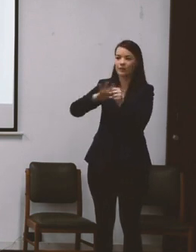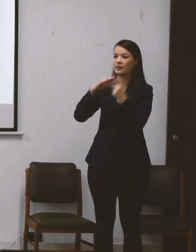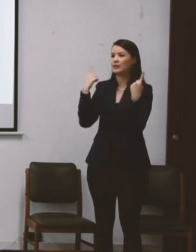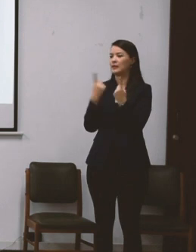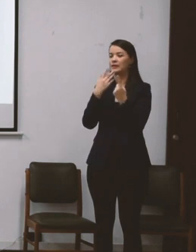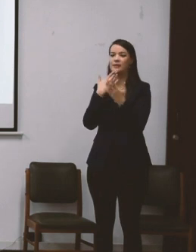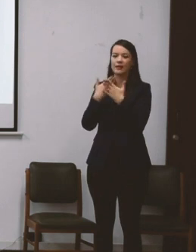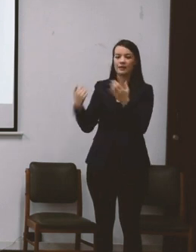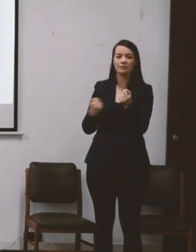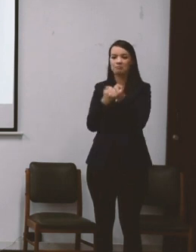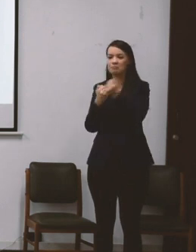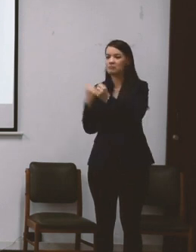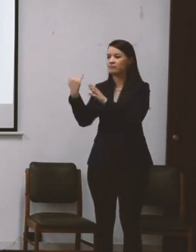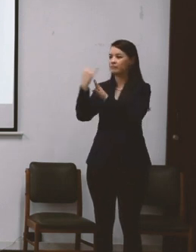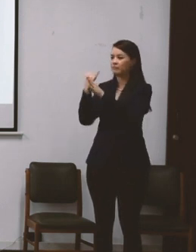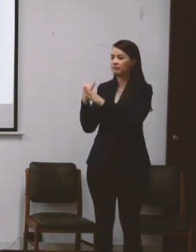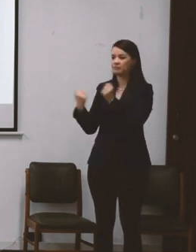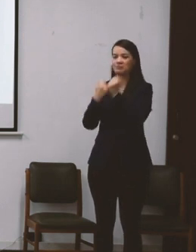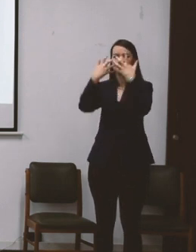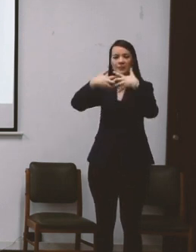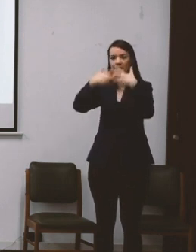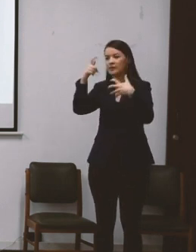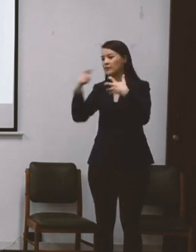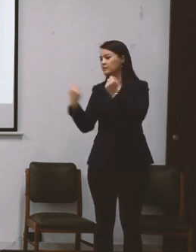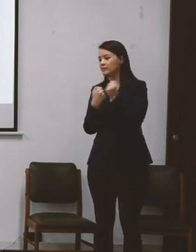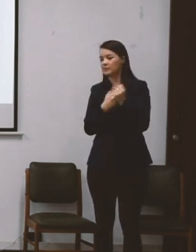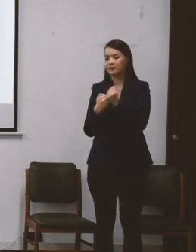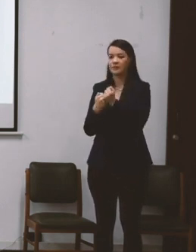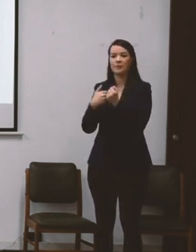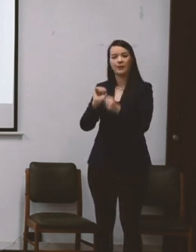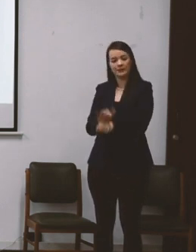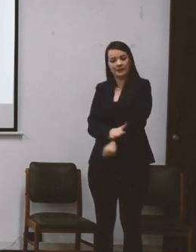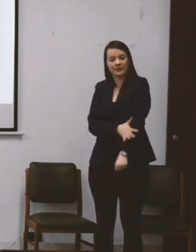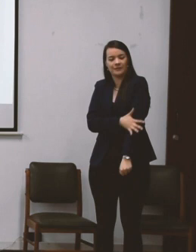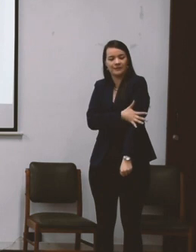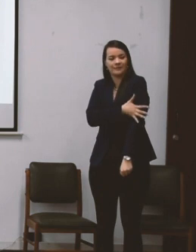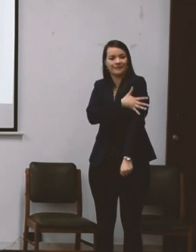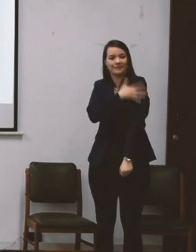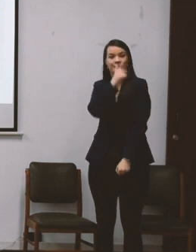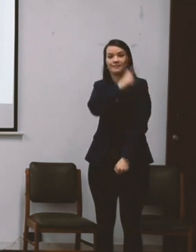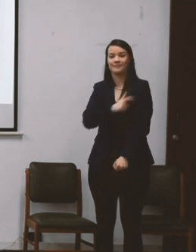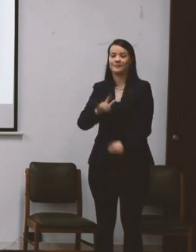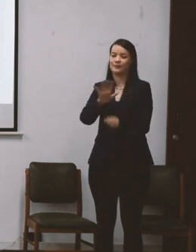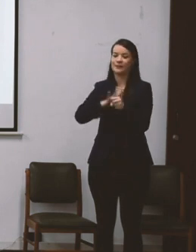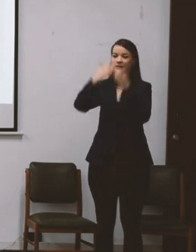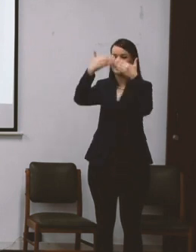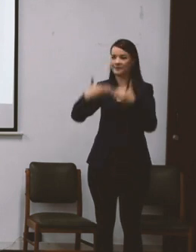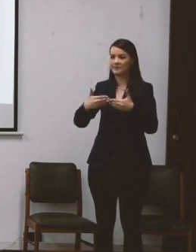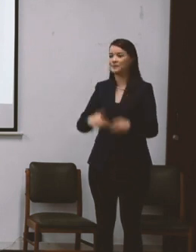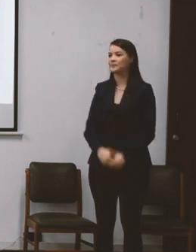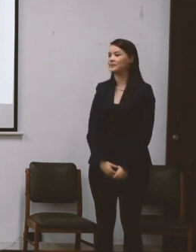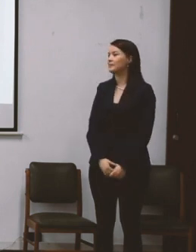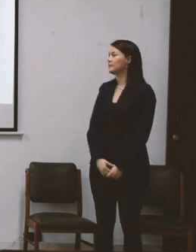del apoyo constante de instituciones, empresas y clientes, con alta sensibilidad hacia las personas en situación de discapacidad,